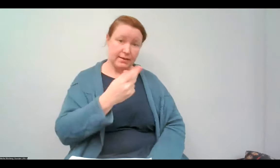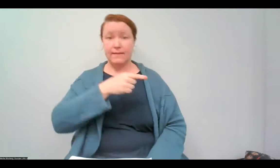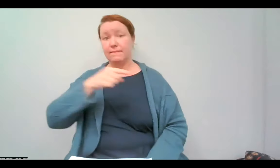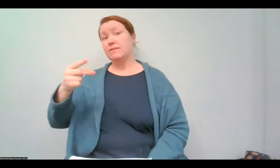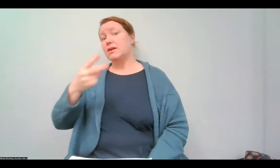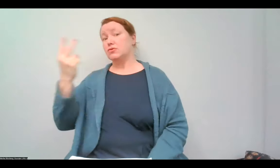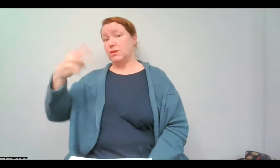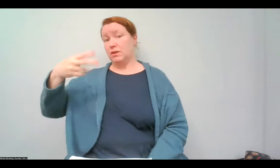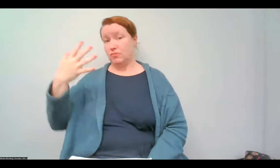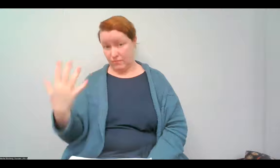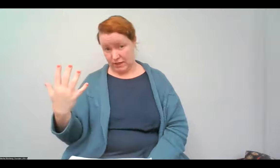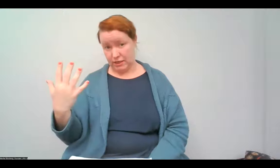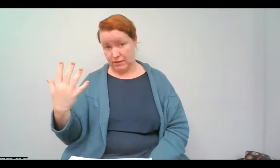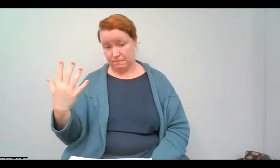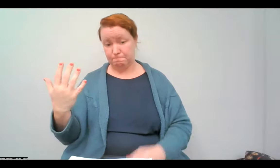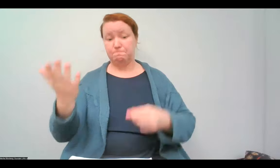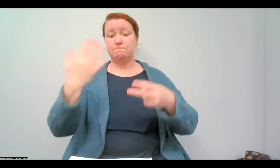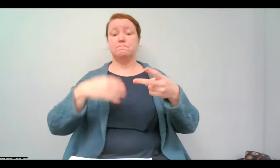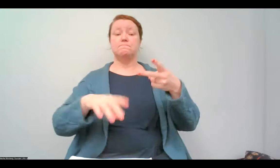2 vuodeksi, eli